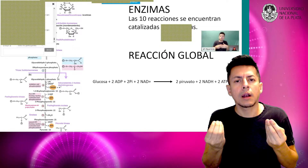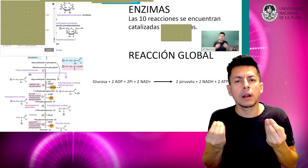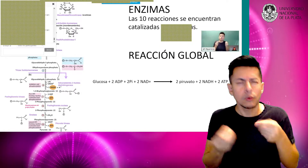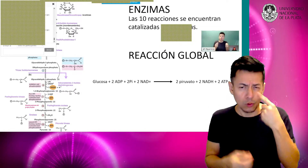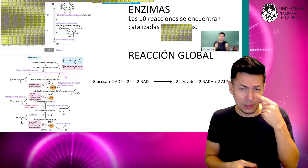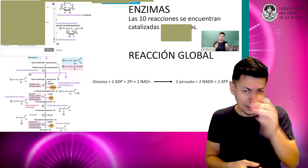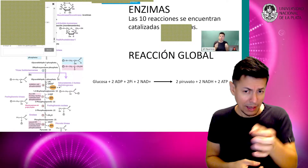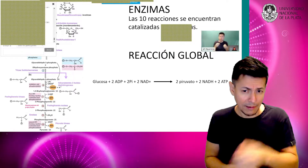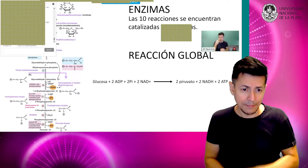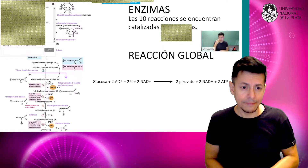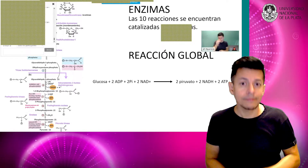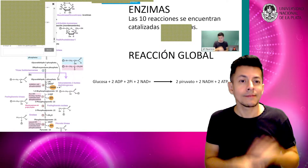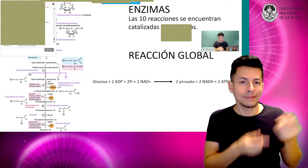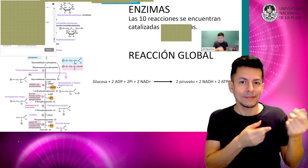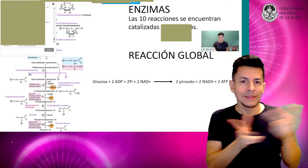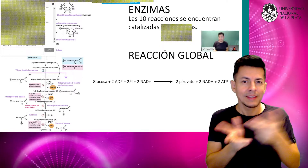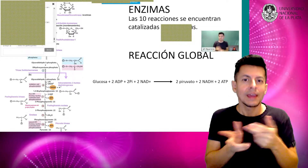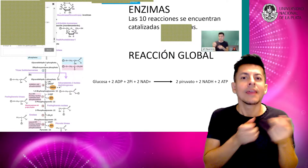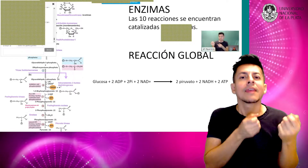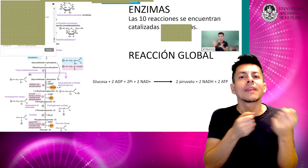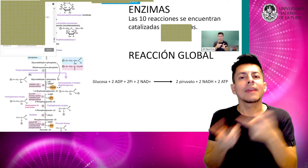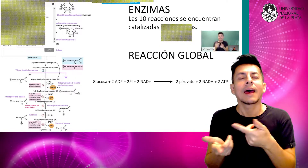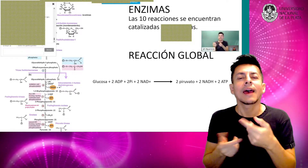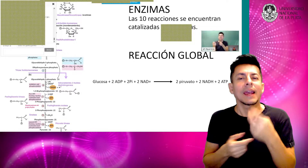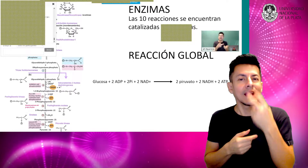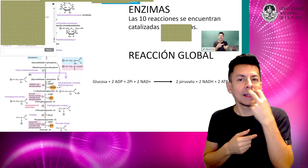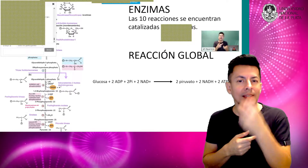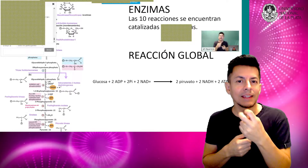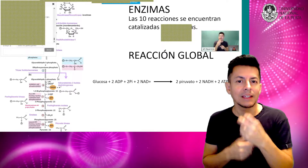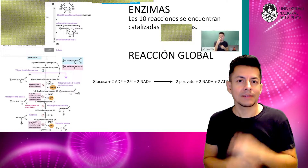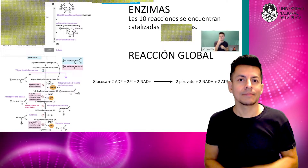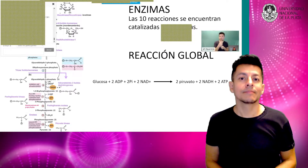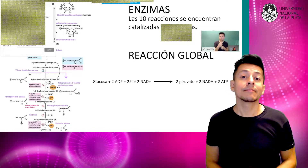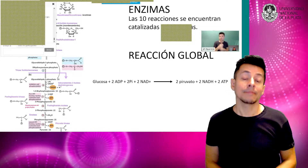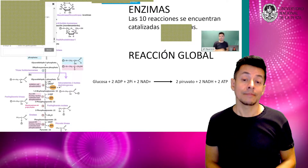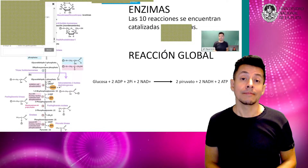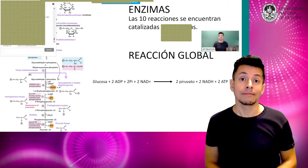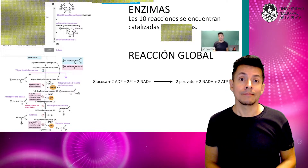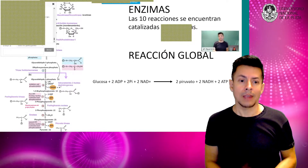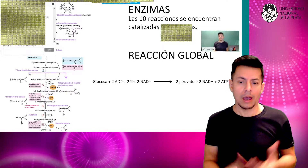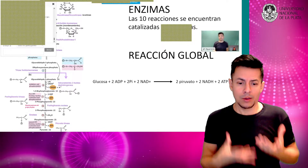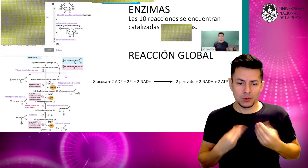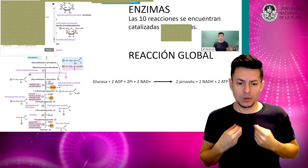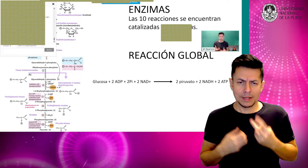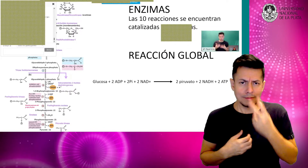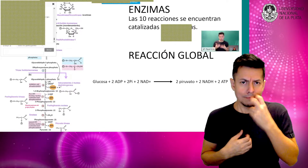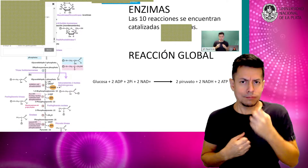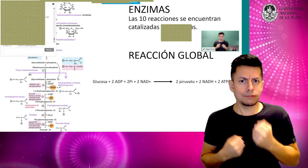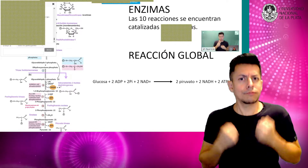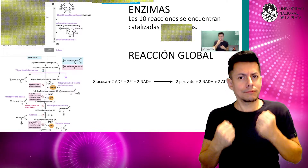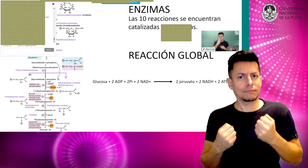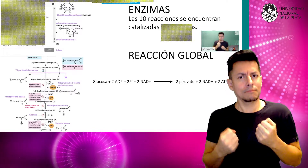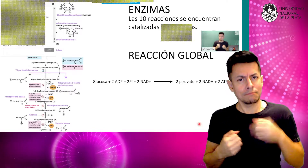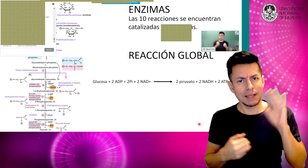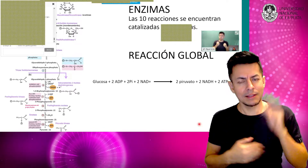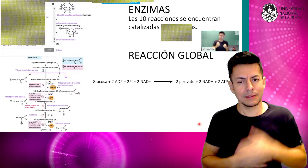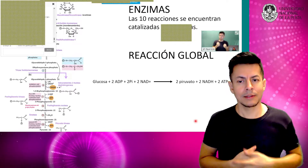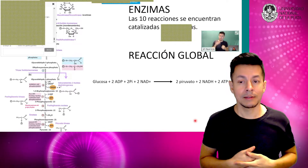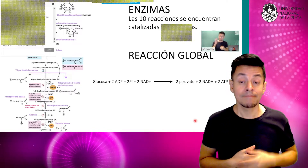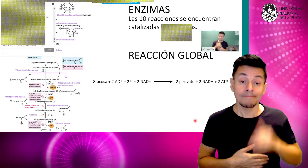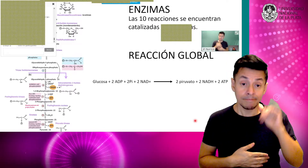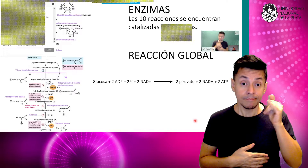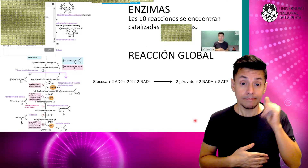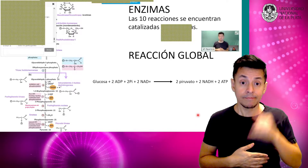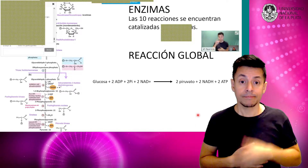Bien, da energía, ¿sí? Muy bien. Es nuestra moneda energética, solemos decir, ¿sí? Entonces fíjense que con esta